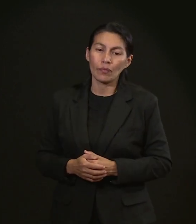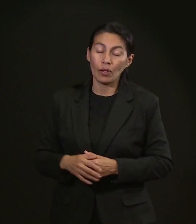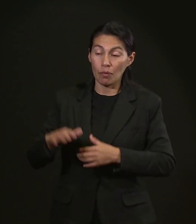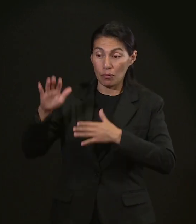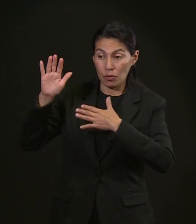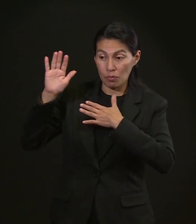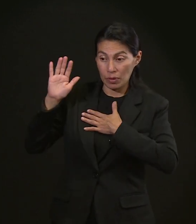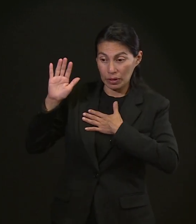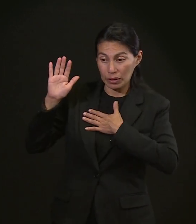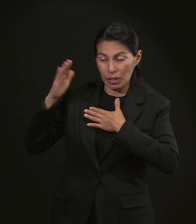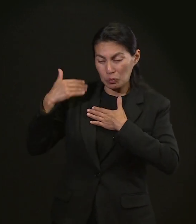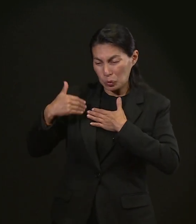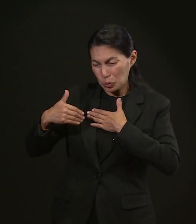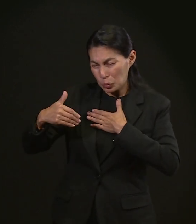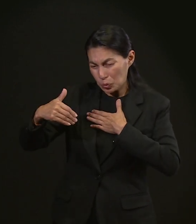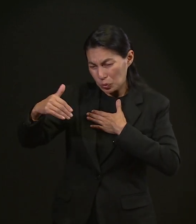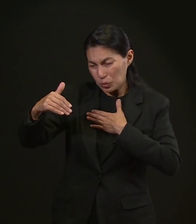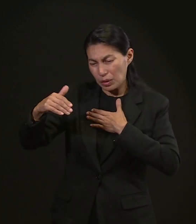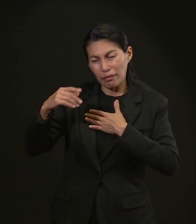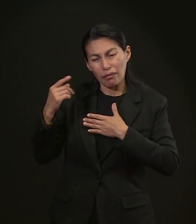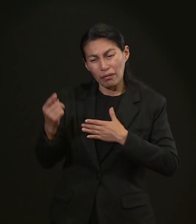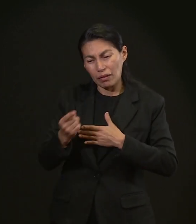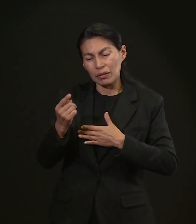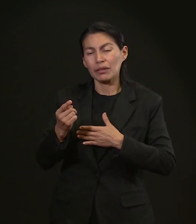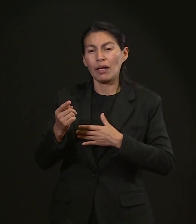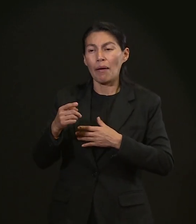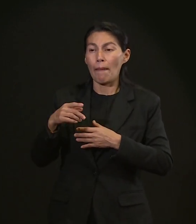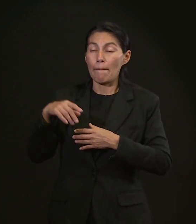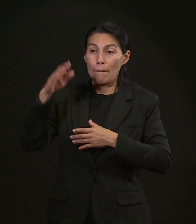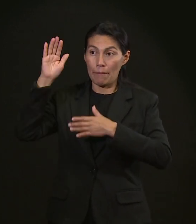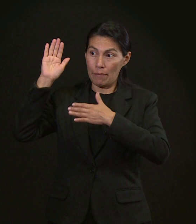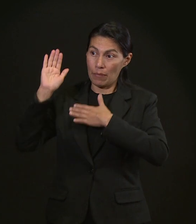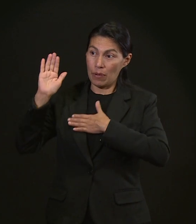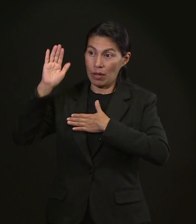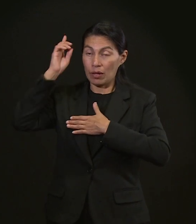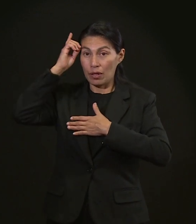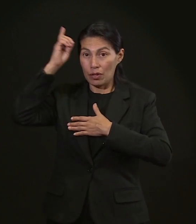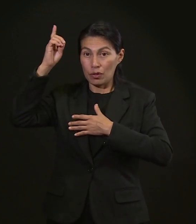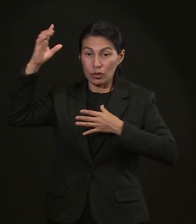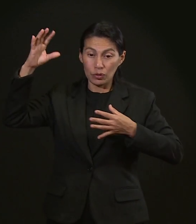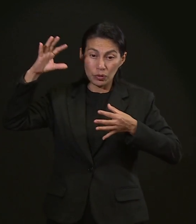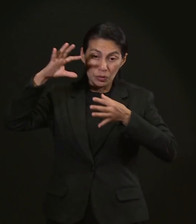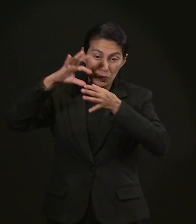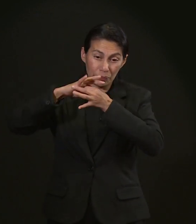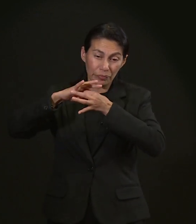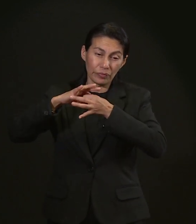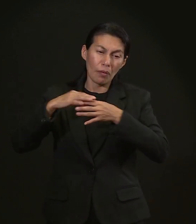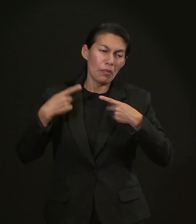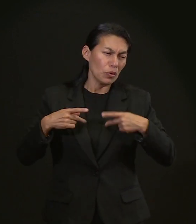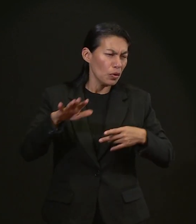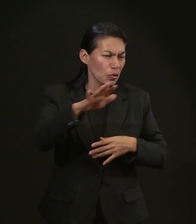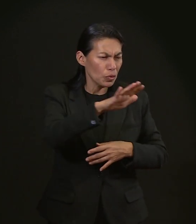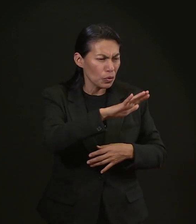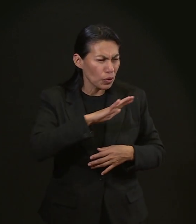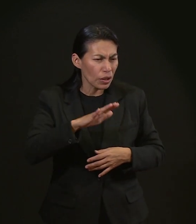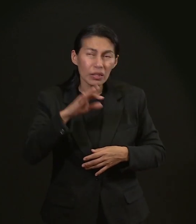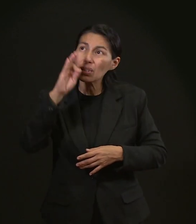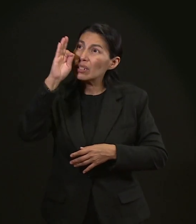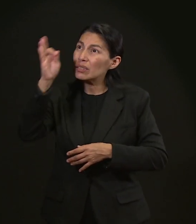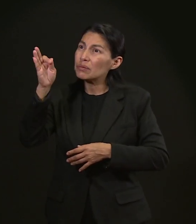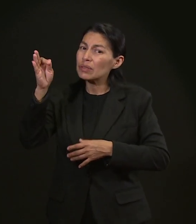para toda la vida basado en el pacto eterno que dios realiza con los seres humanos que le han